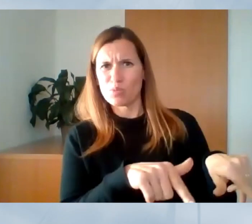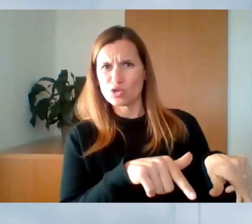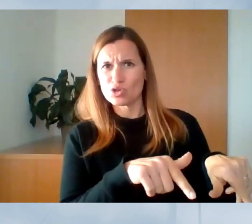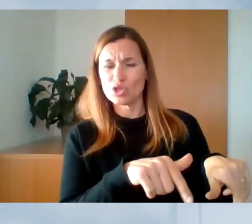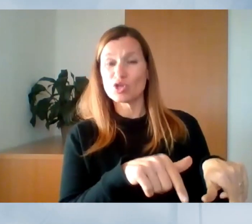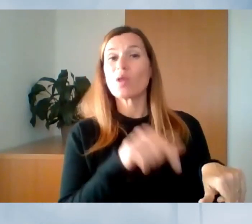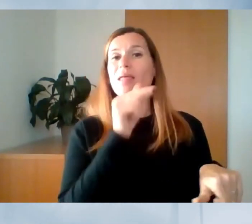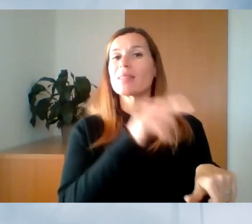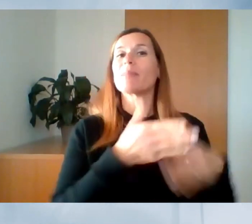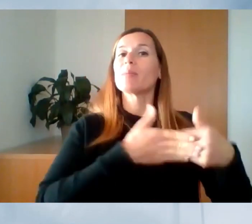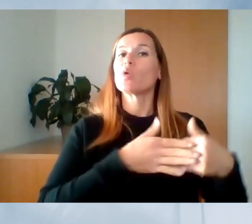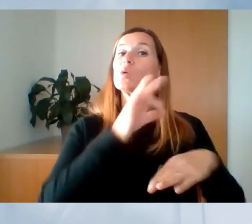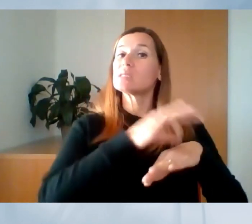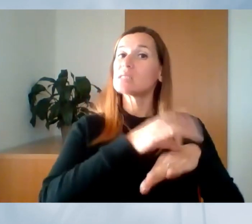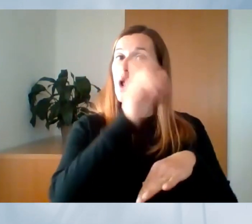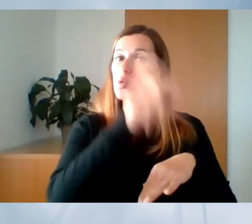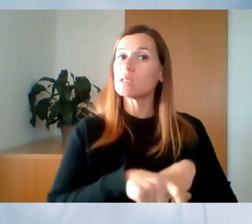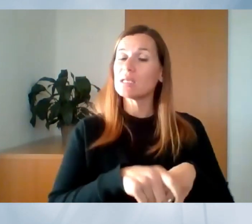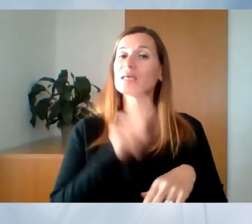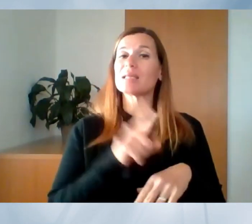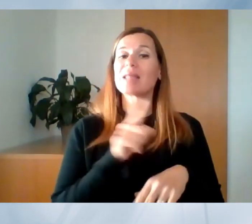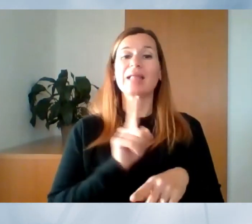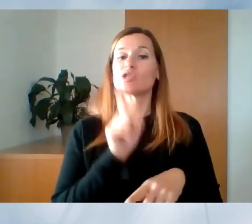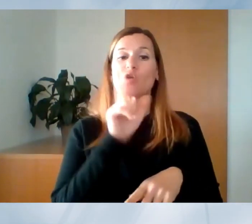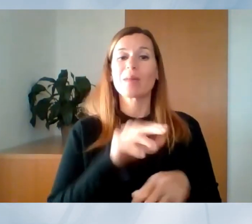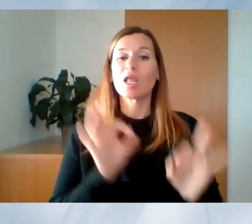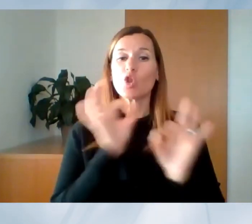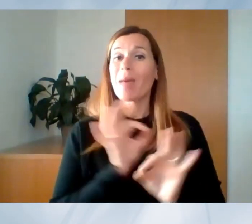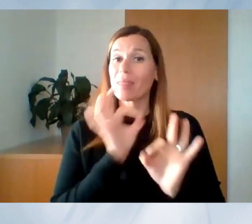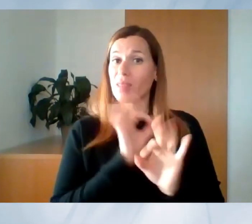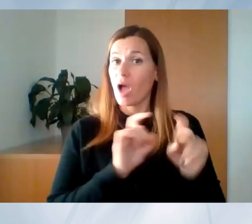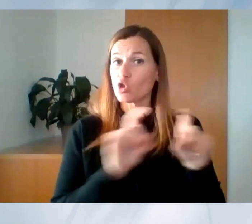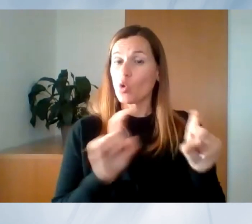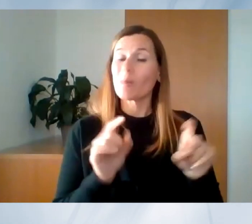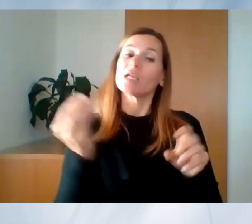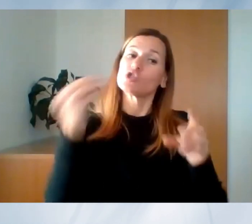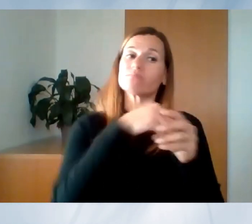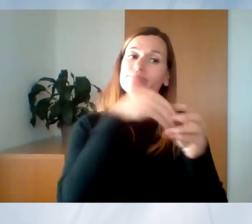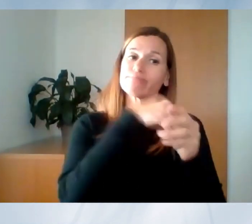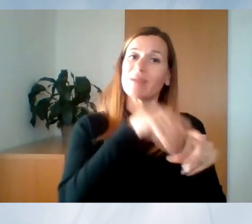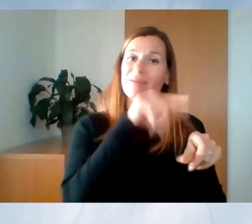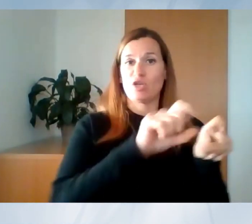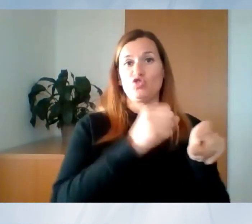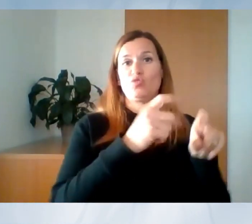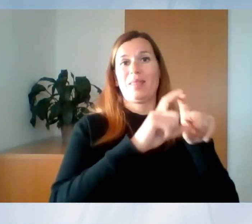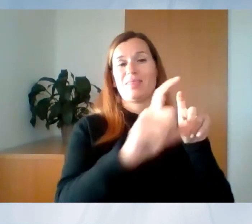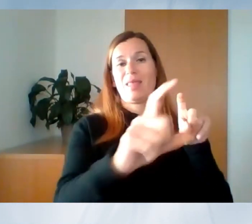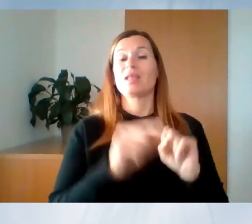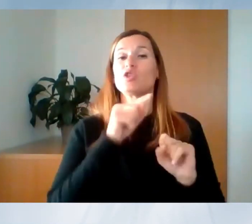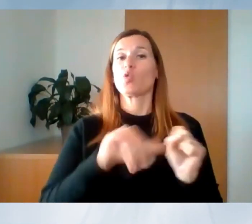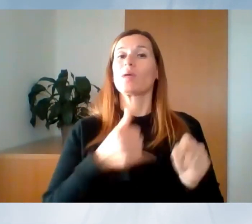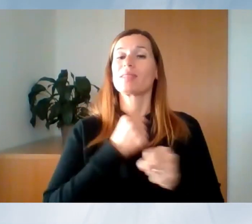da je zdravnik bil tam nastavljen in da so, ki niso nobenega doma imeli, da so tam noter bili, in ta komendski